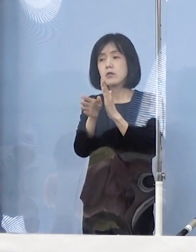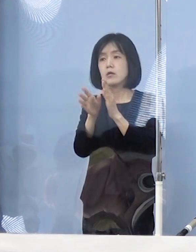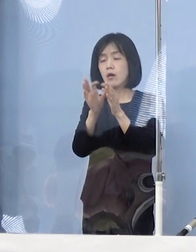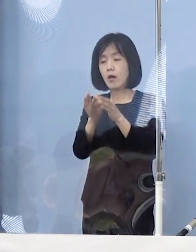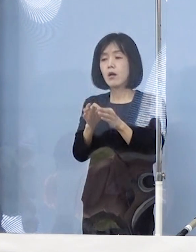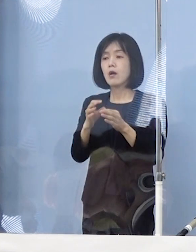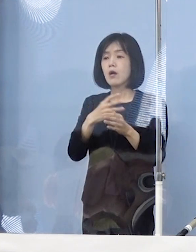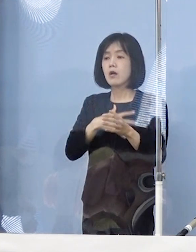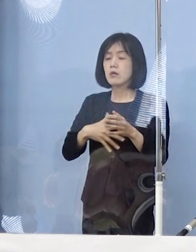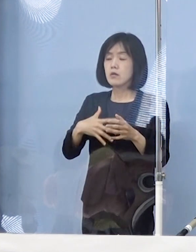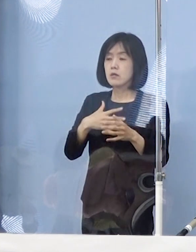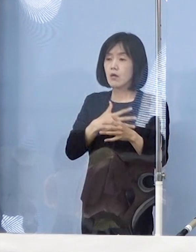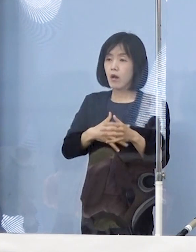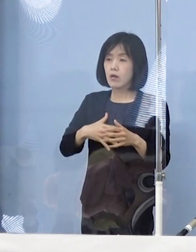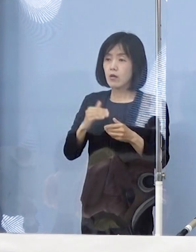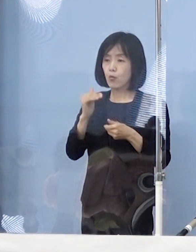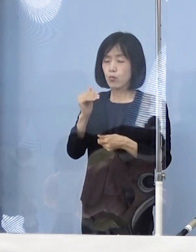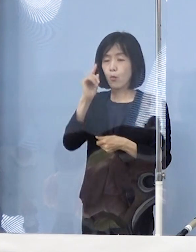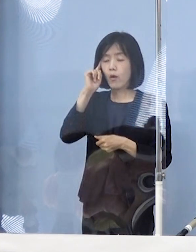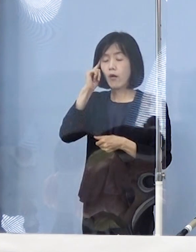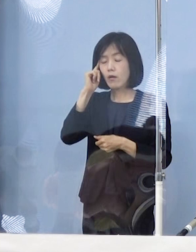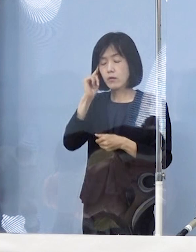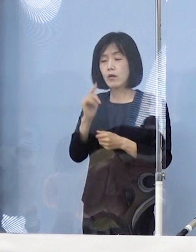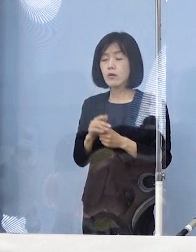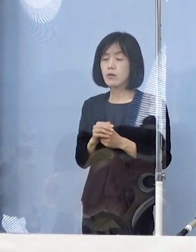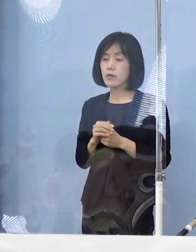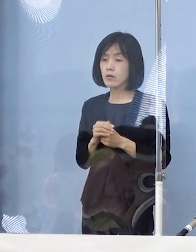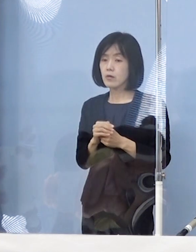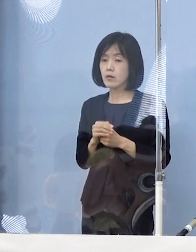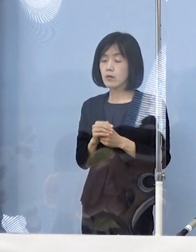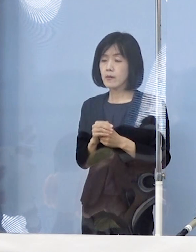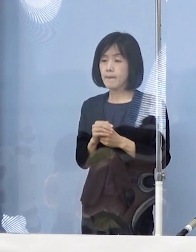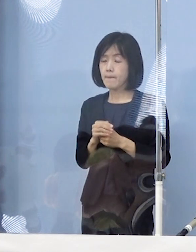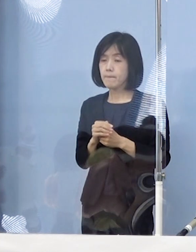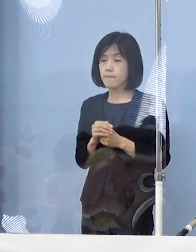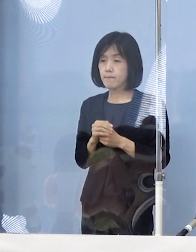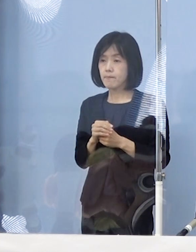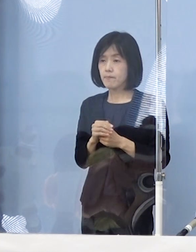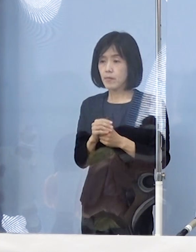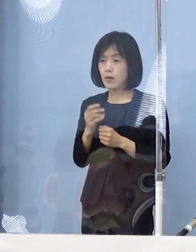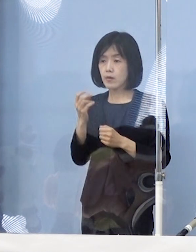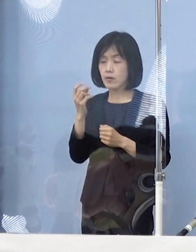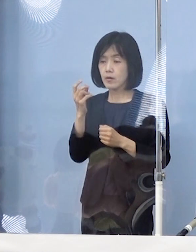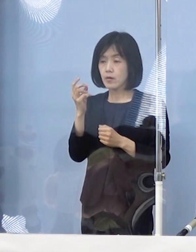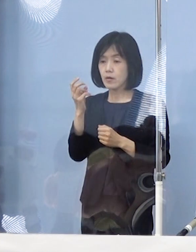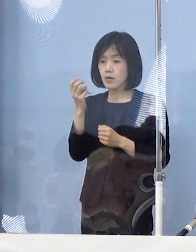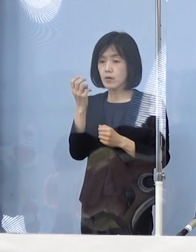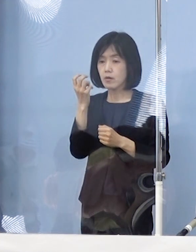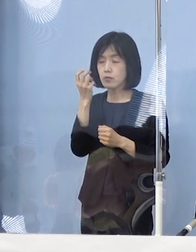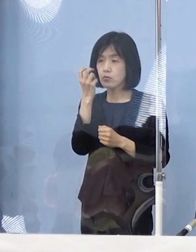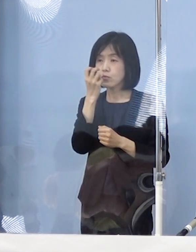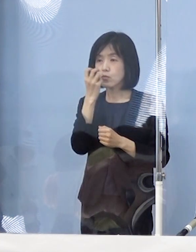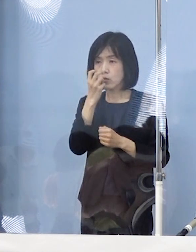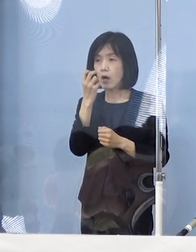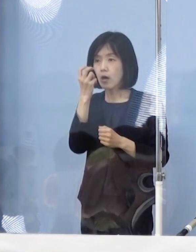ことを考えて翌日検査を積極的疫学調査を始めると、どうしても現時点ではまだ調査中という状